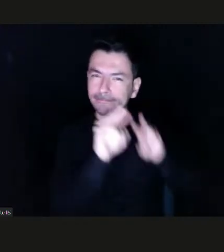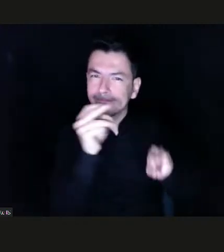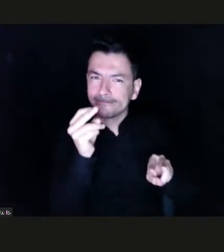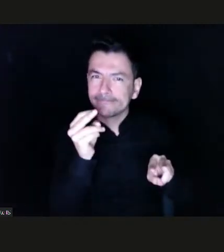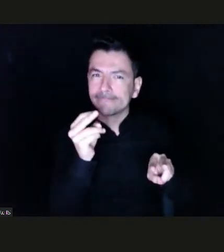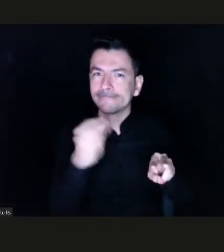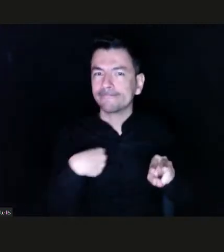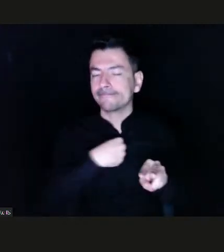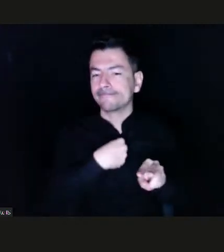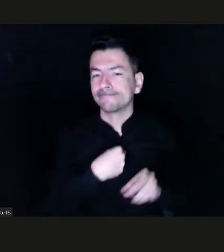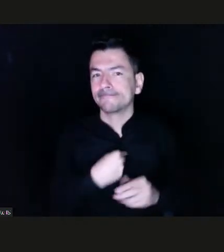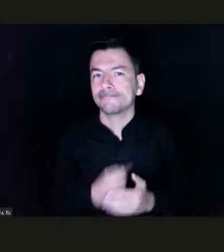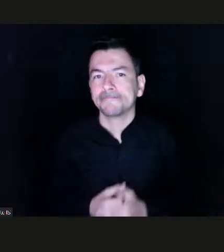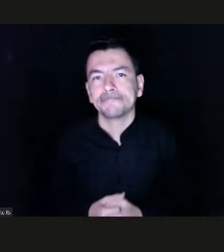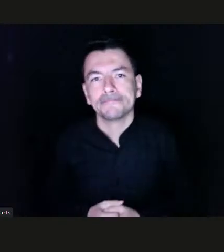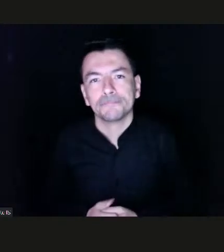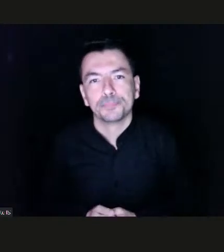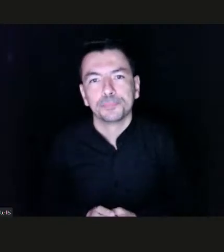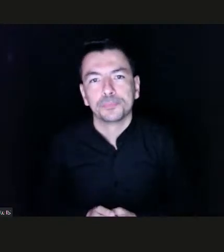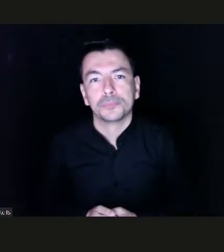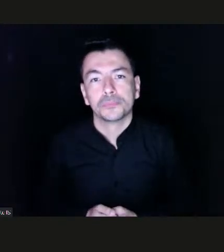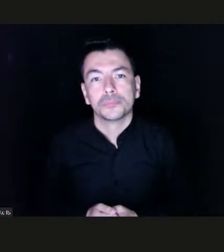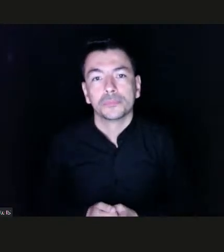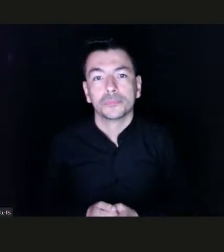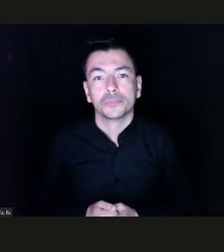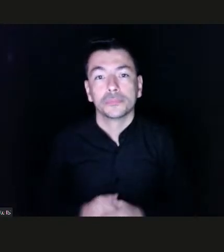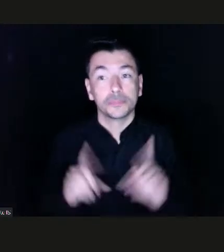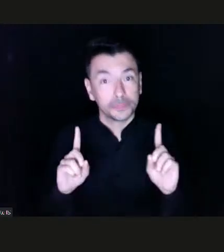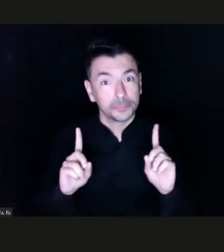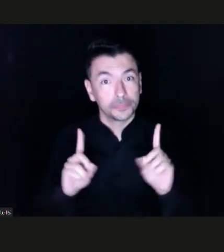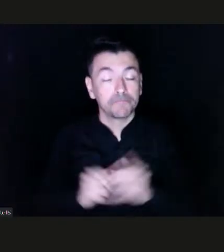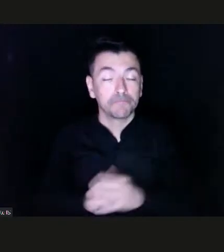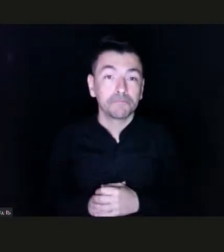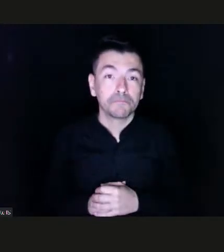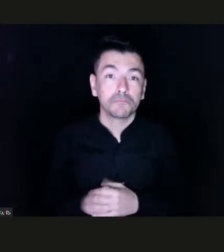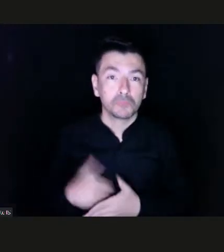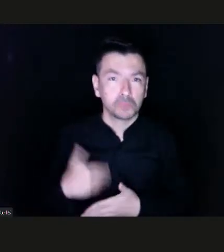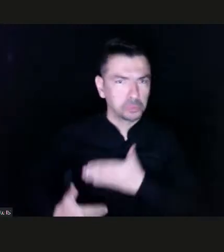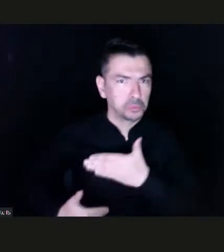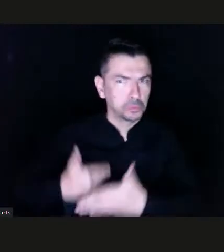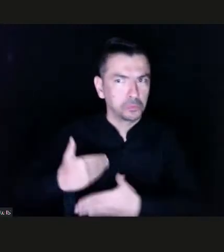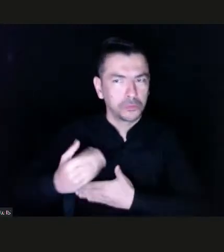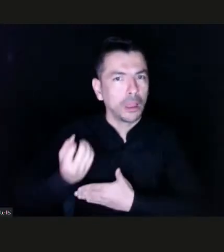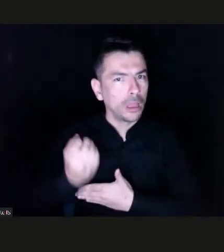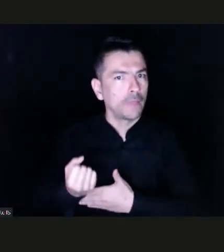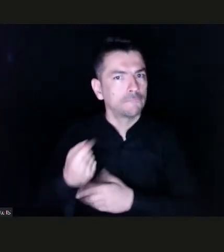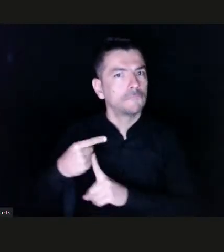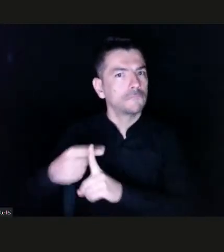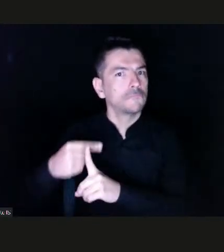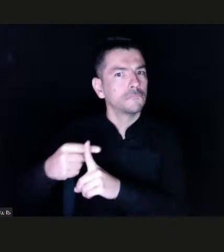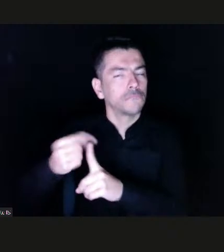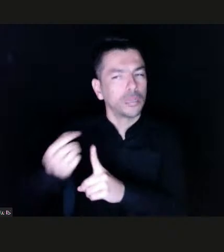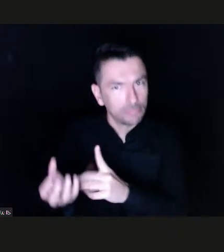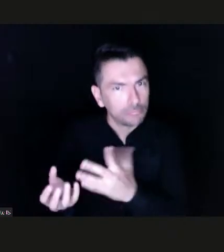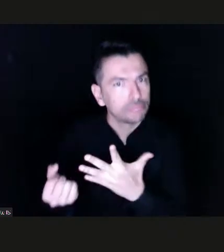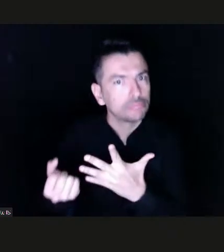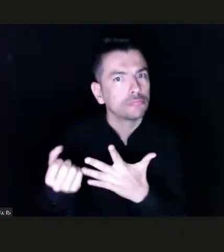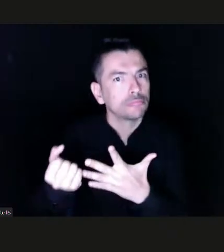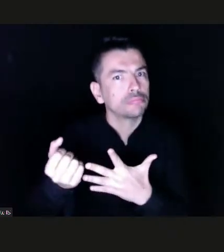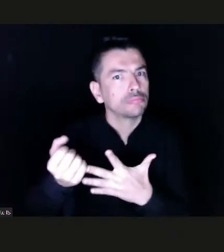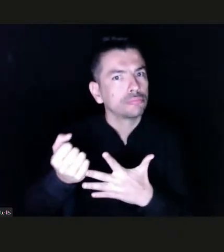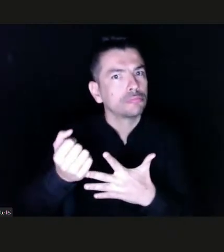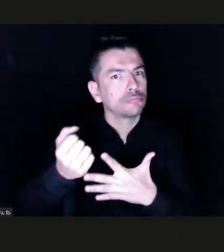pocos bienes y reducido mercado. Y es por eso que la región considera que la industria